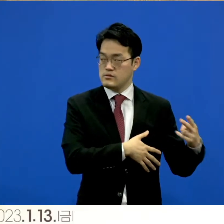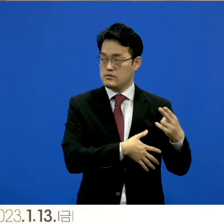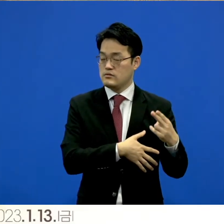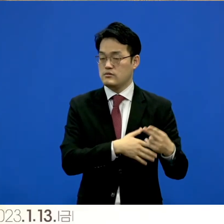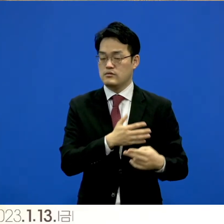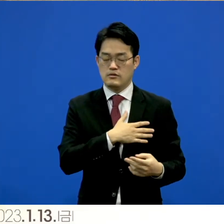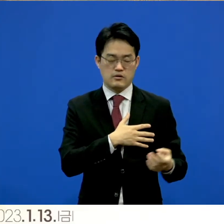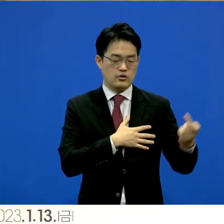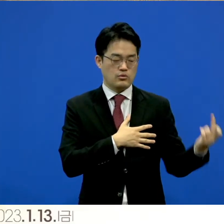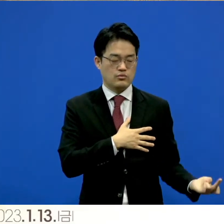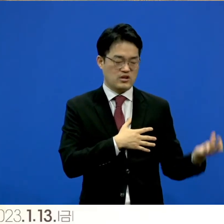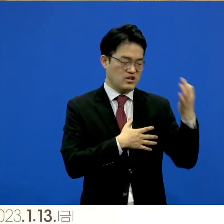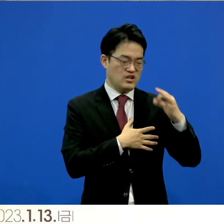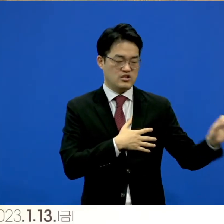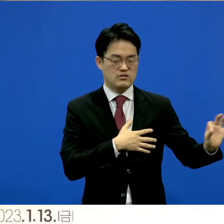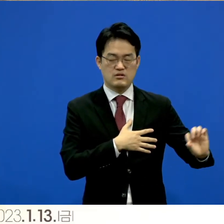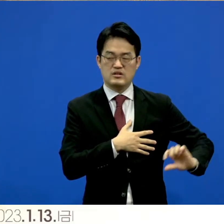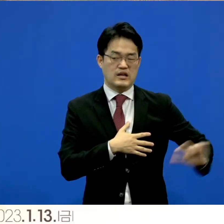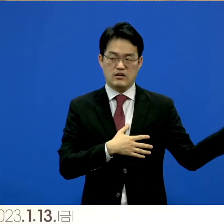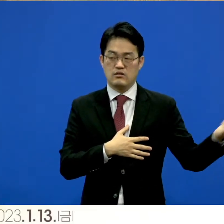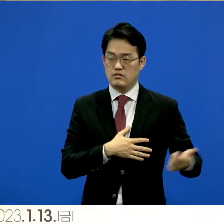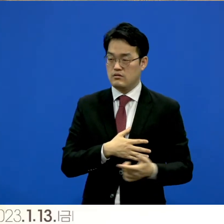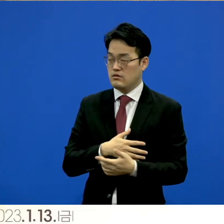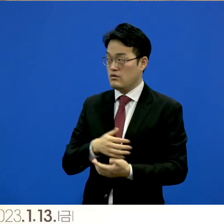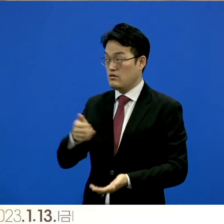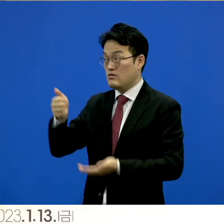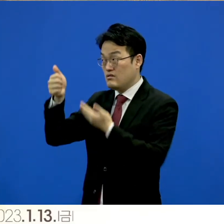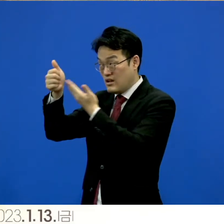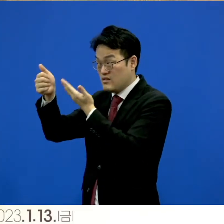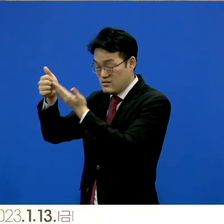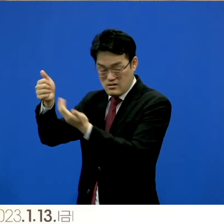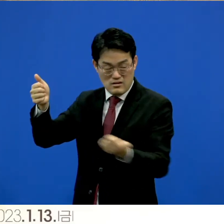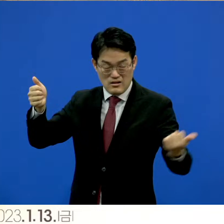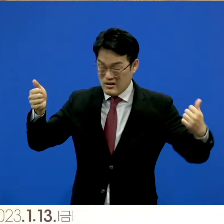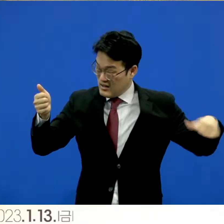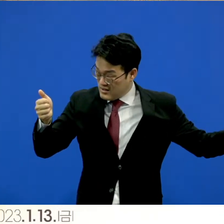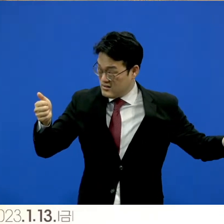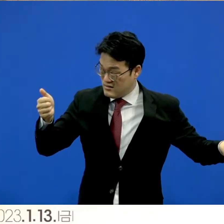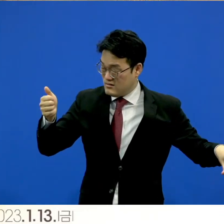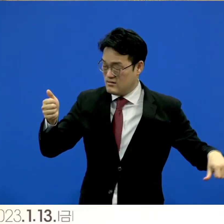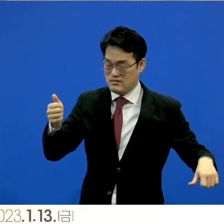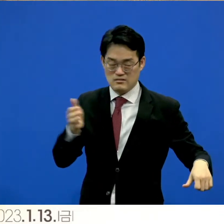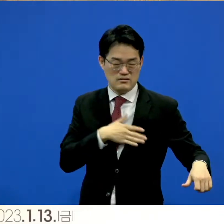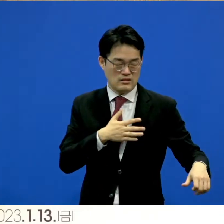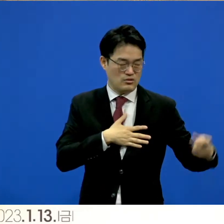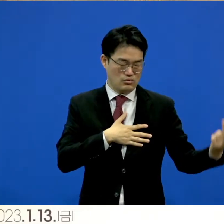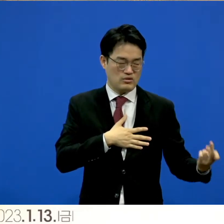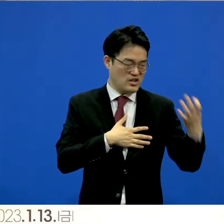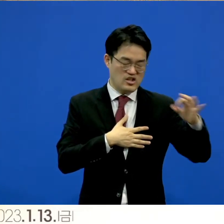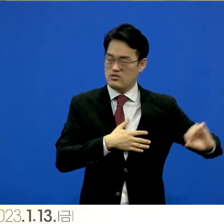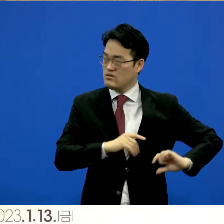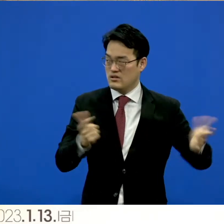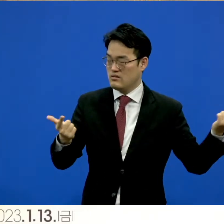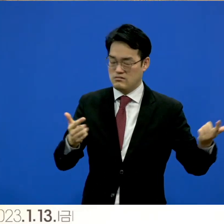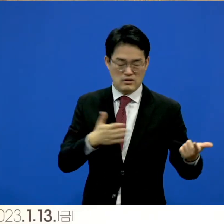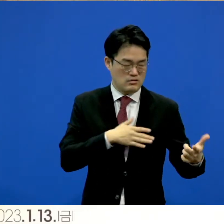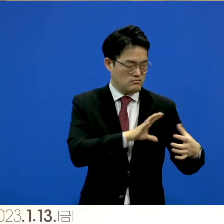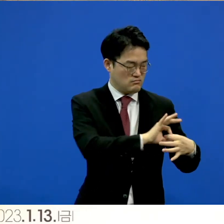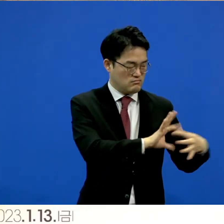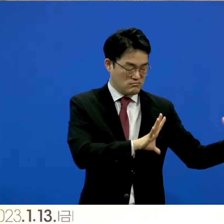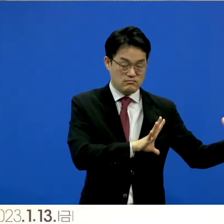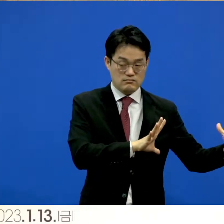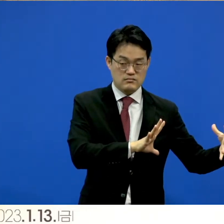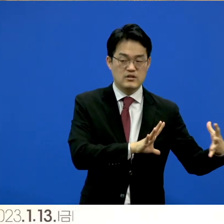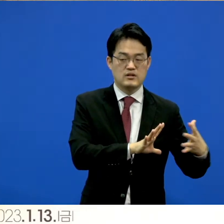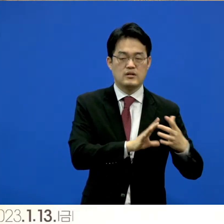자신의 동생으로 인정하지 않습니다. 이게 배제죠, 배제. 당신의 아들과 나는 상관없습니다.